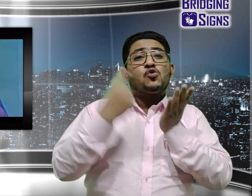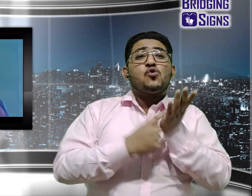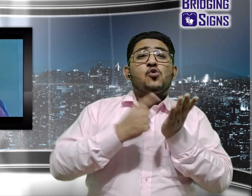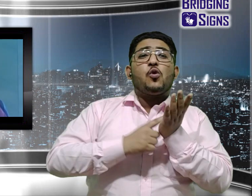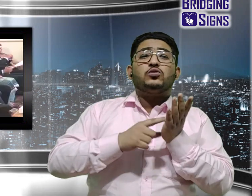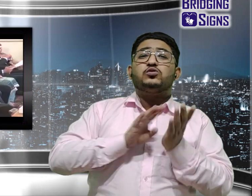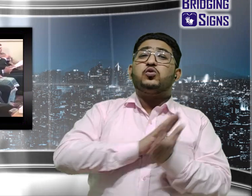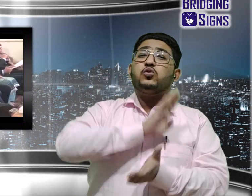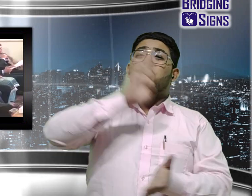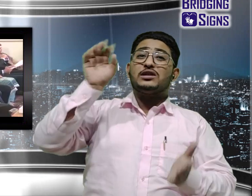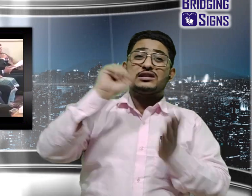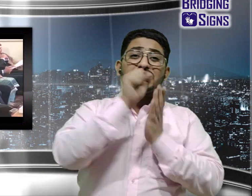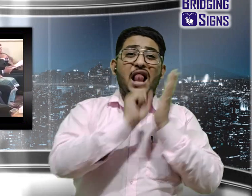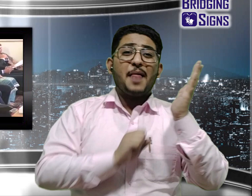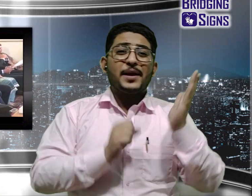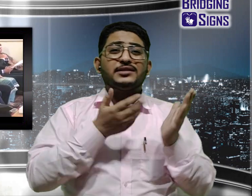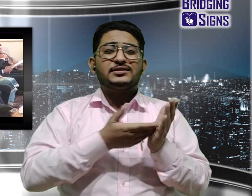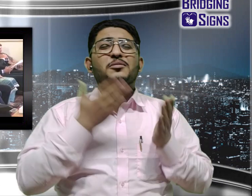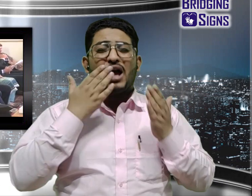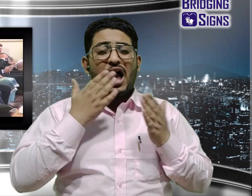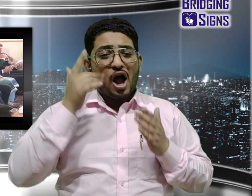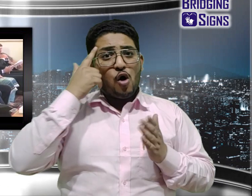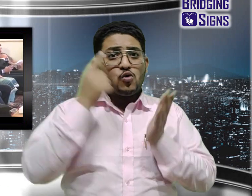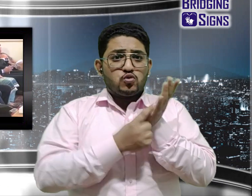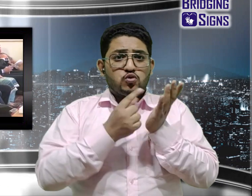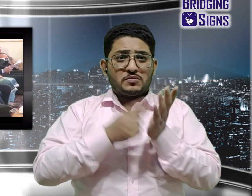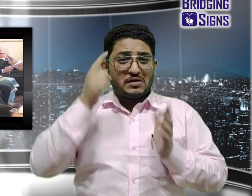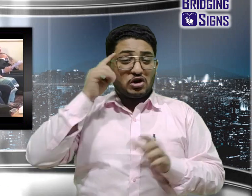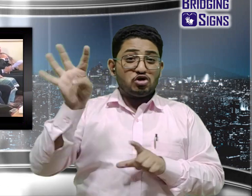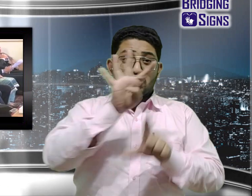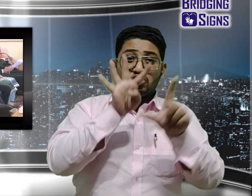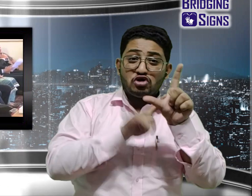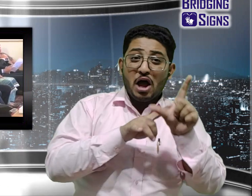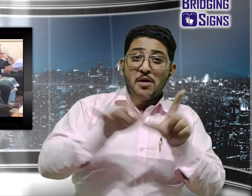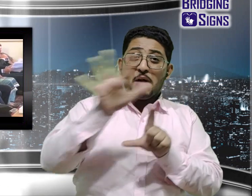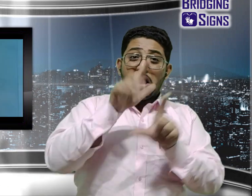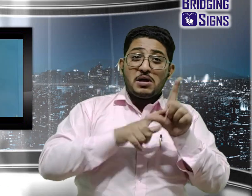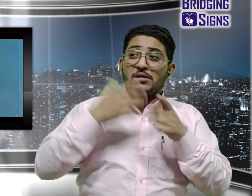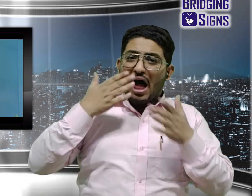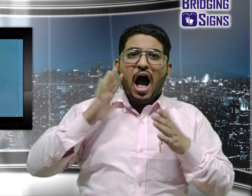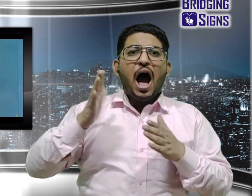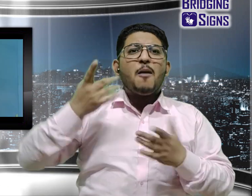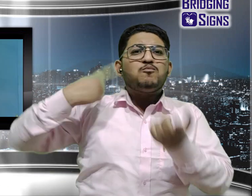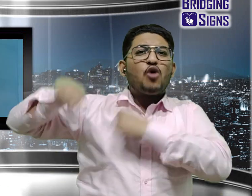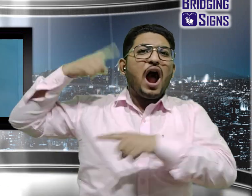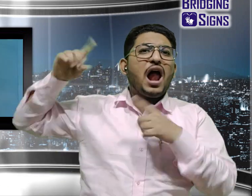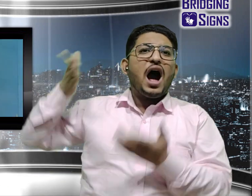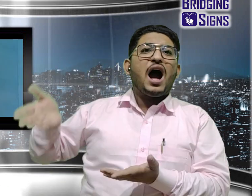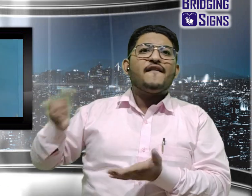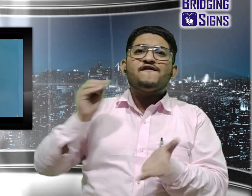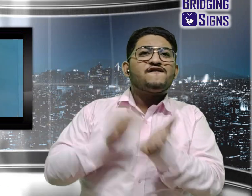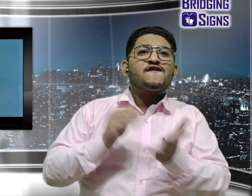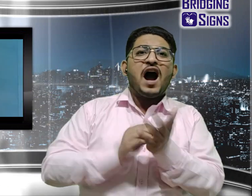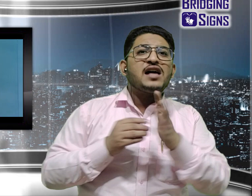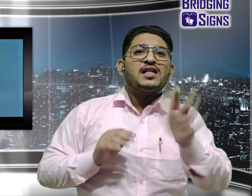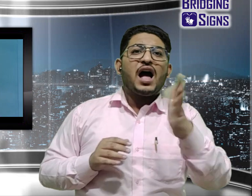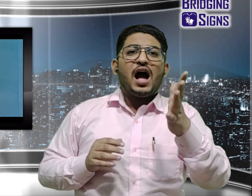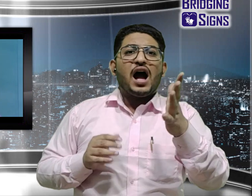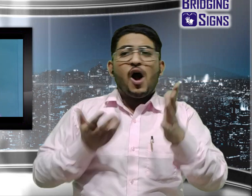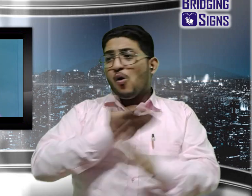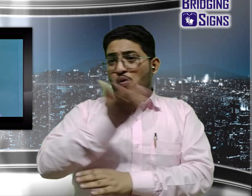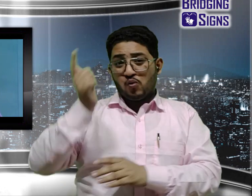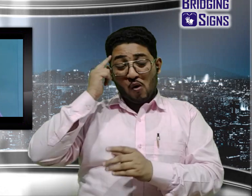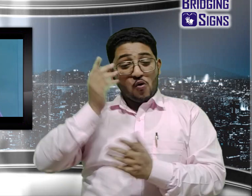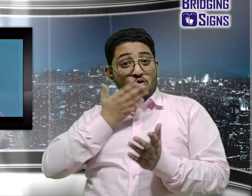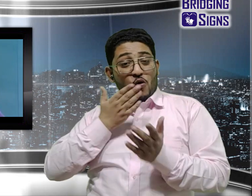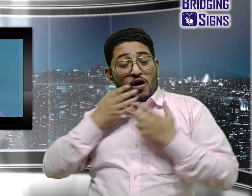लेवल पे करिकुलम्स जो इस वक्त हमारे बच्चे पढ़ के निकल रहे हैं 4-4 साल के बाद, वो आउटडेटेड हैं, दे आर नॉट रेडी कि वो